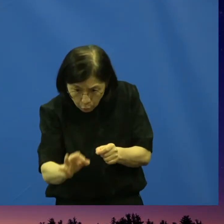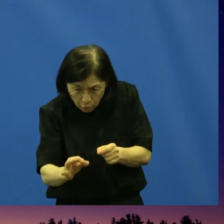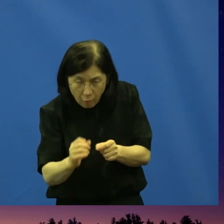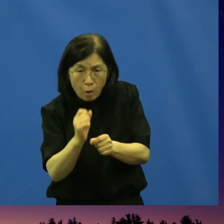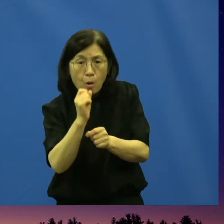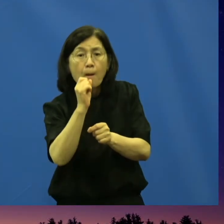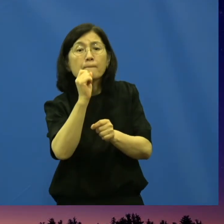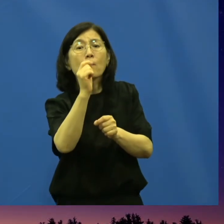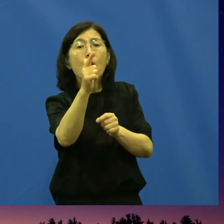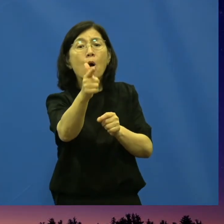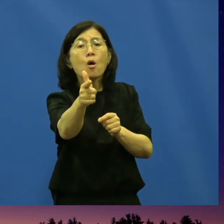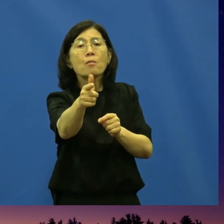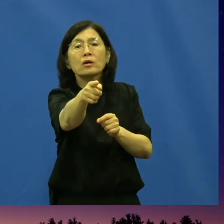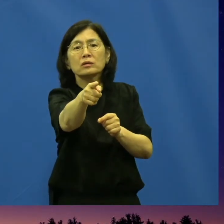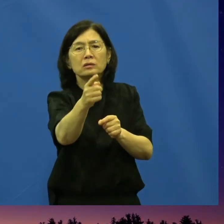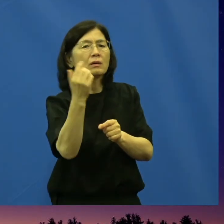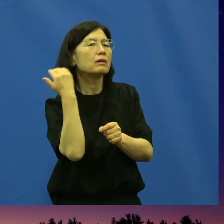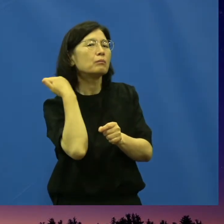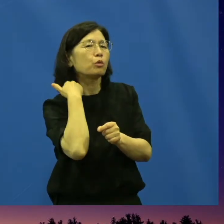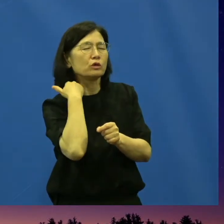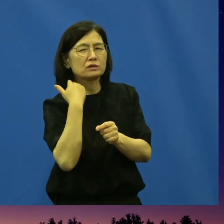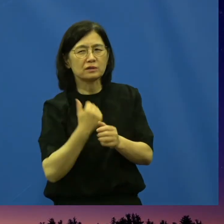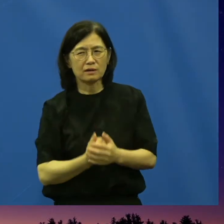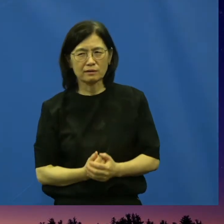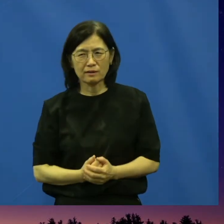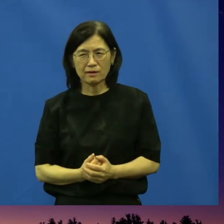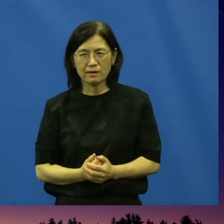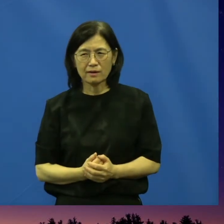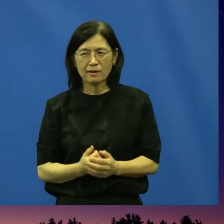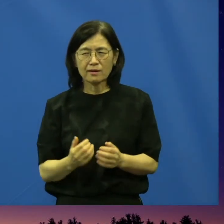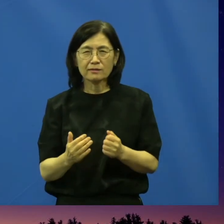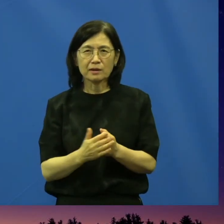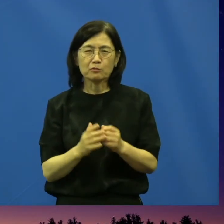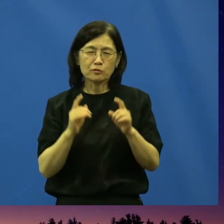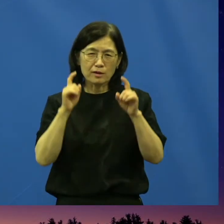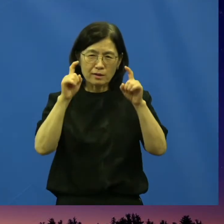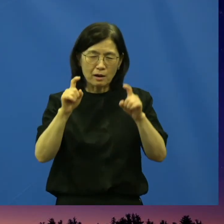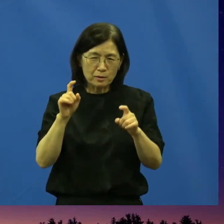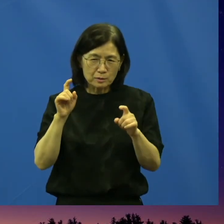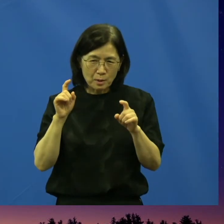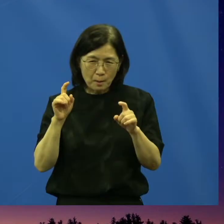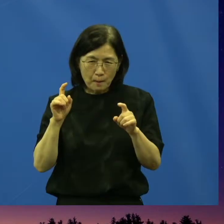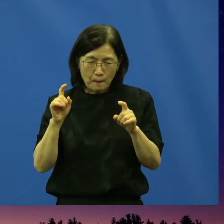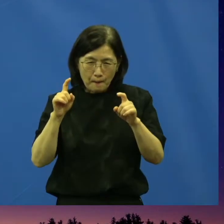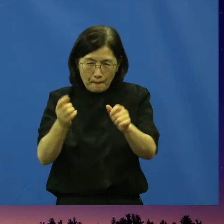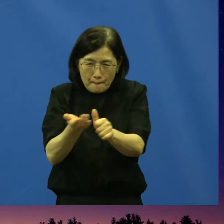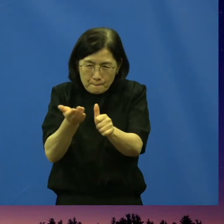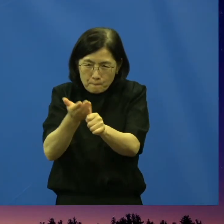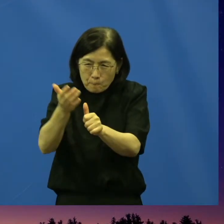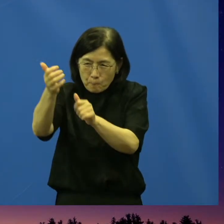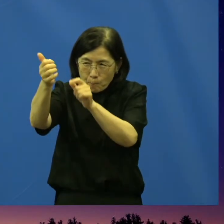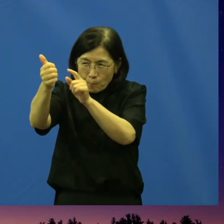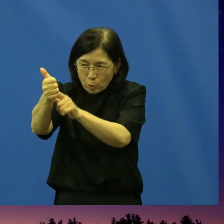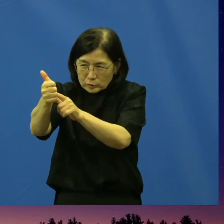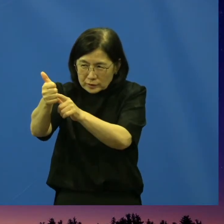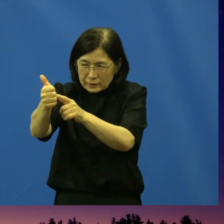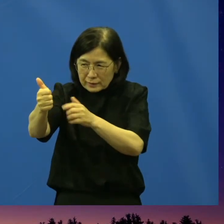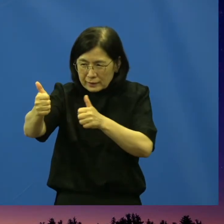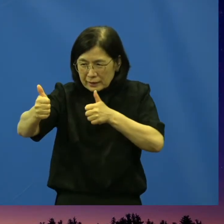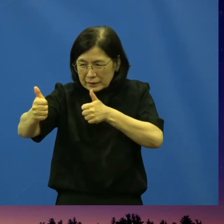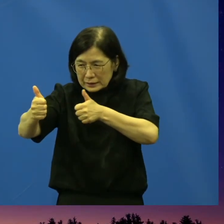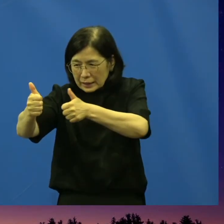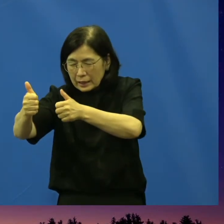아닙니다. 근데 목자를 벗어난 순간부터 이 양은 그냥 어떻게 될지 알 수가 없어요.